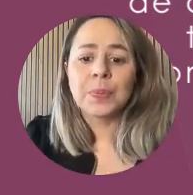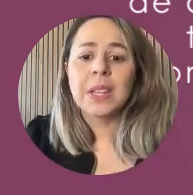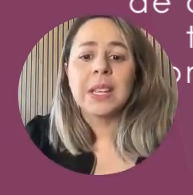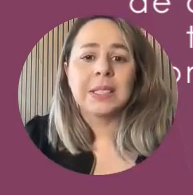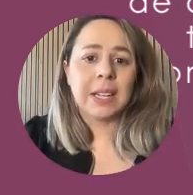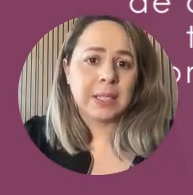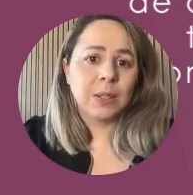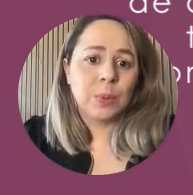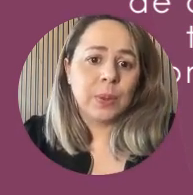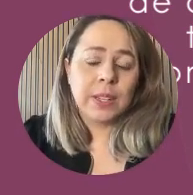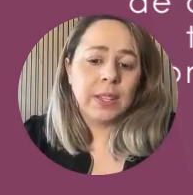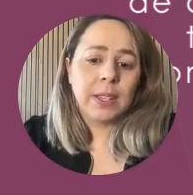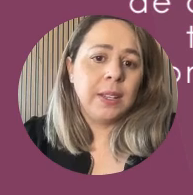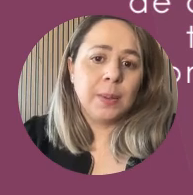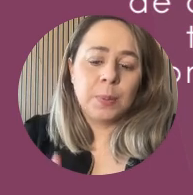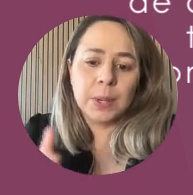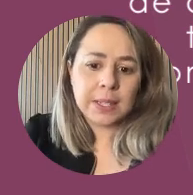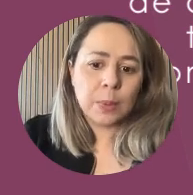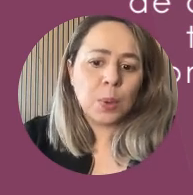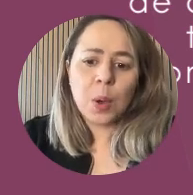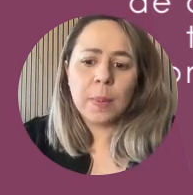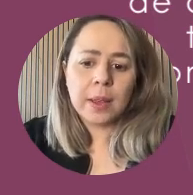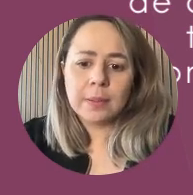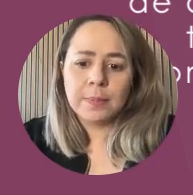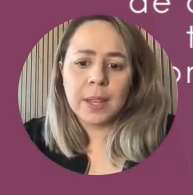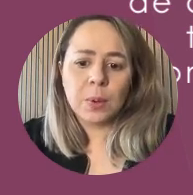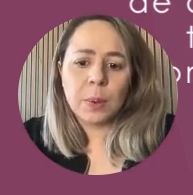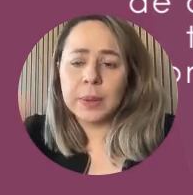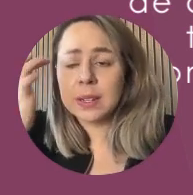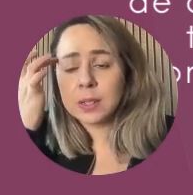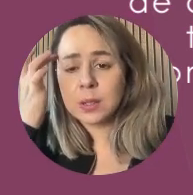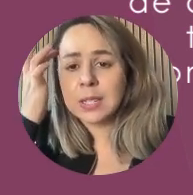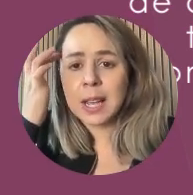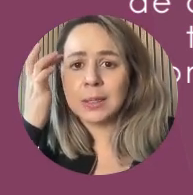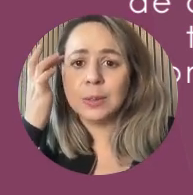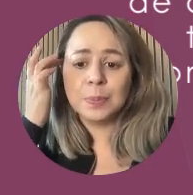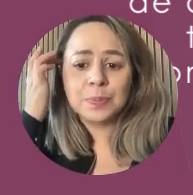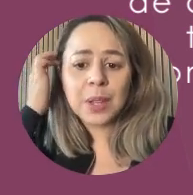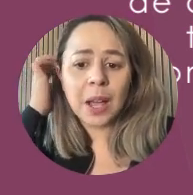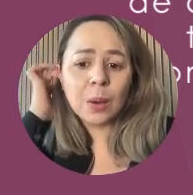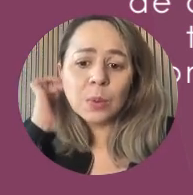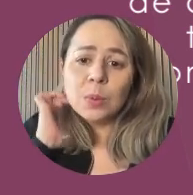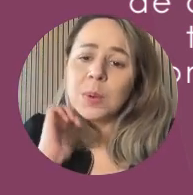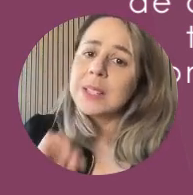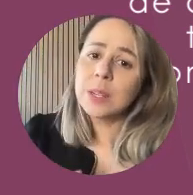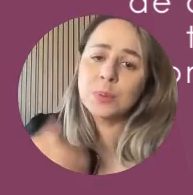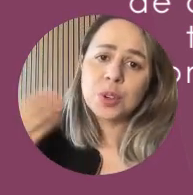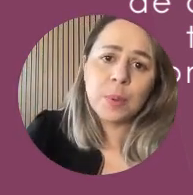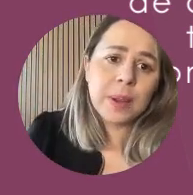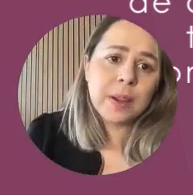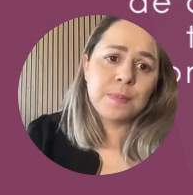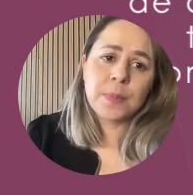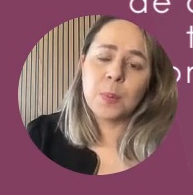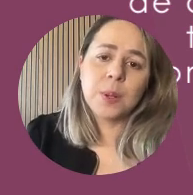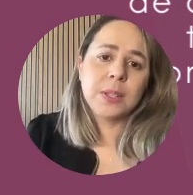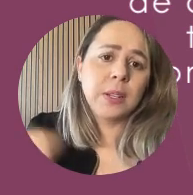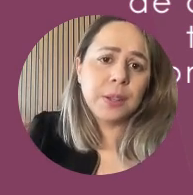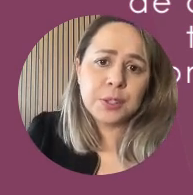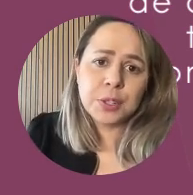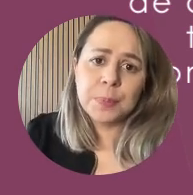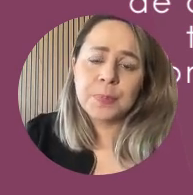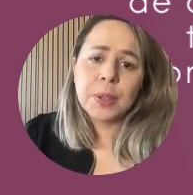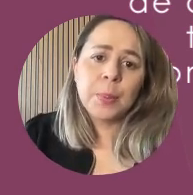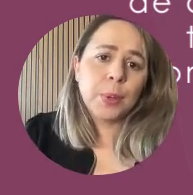banheiro. Tá? Então, e, por exemplo, comer, né? O comer associado a alguma ação de comer, pode